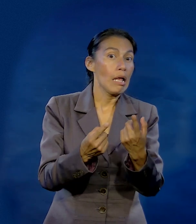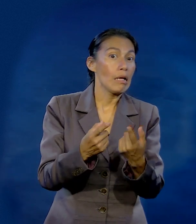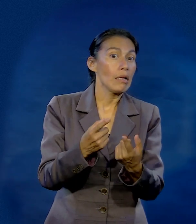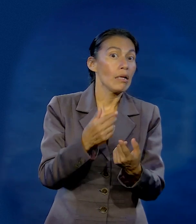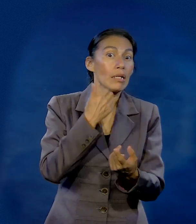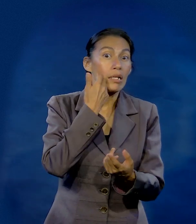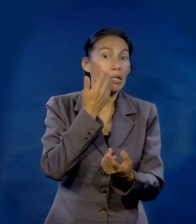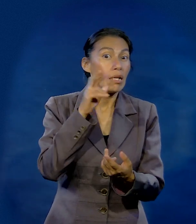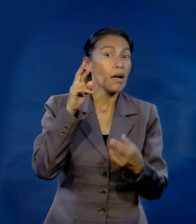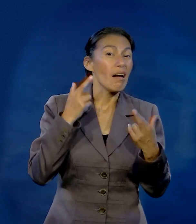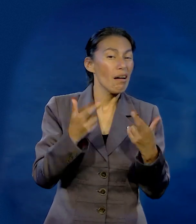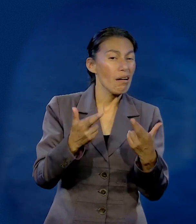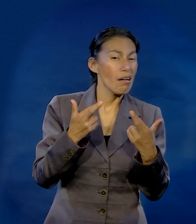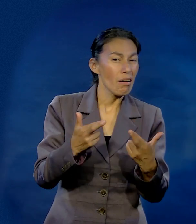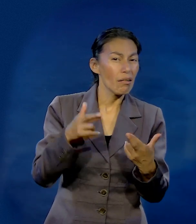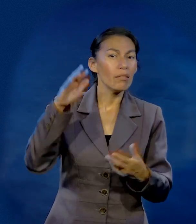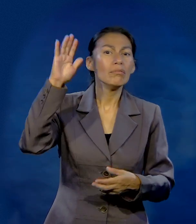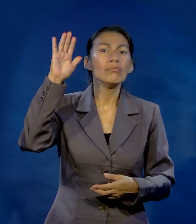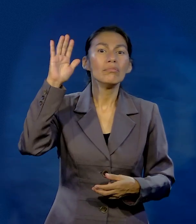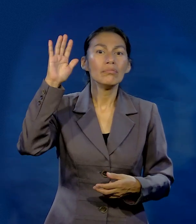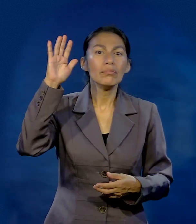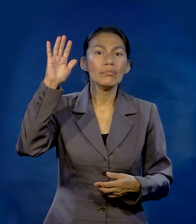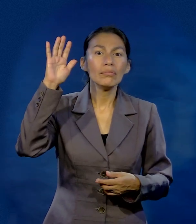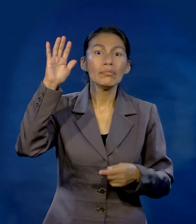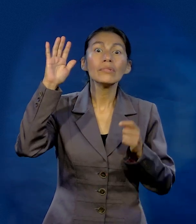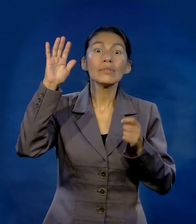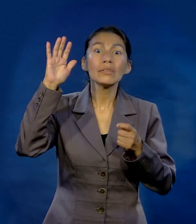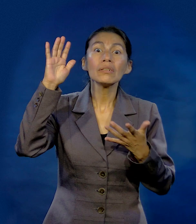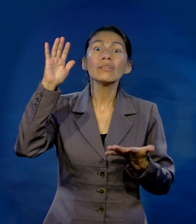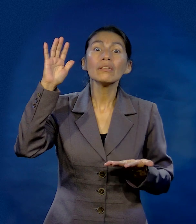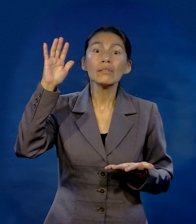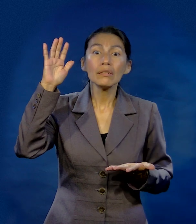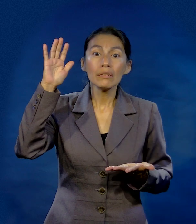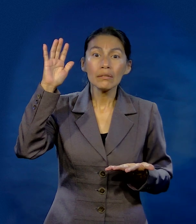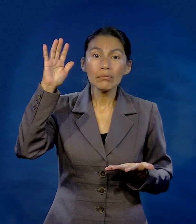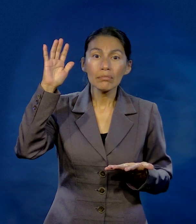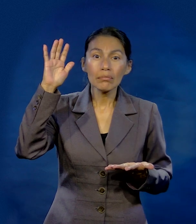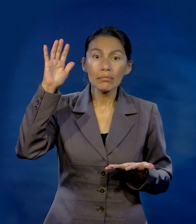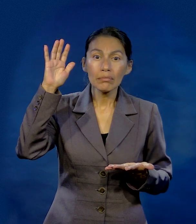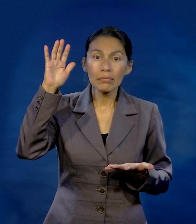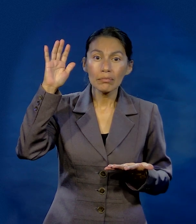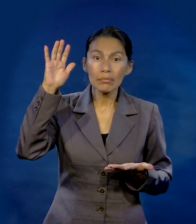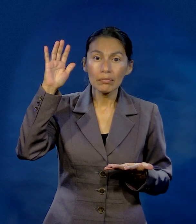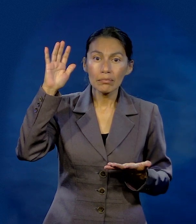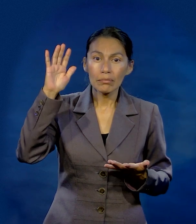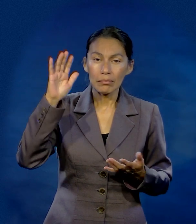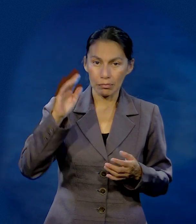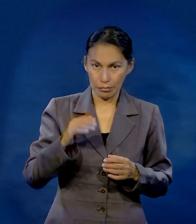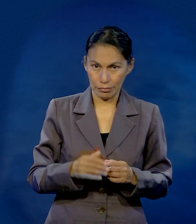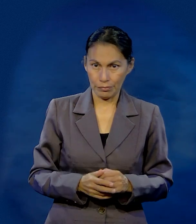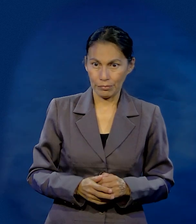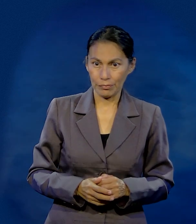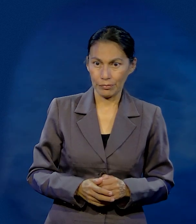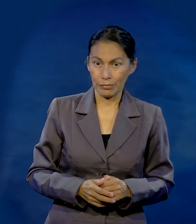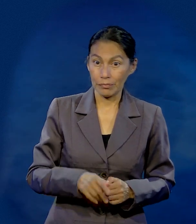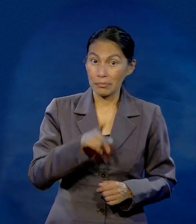con ustedes visualicen al hombre de la historia es un hombre rico